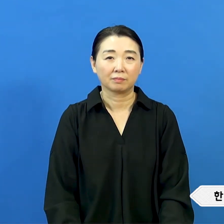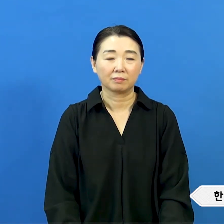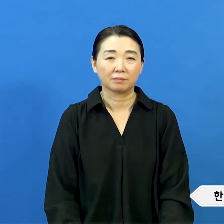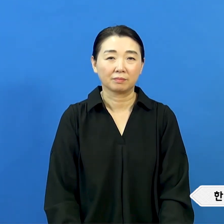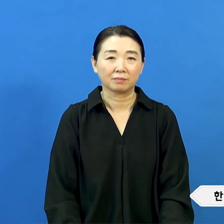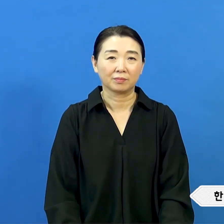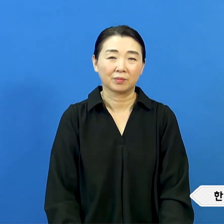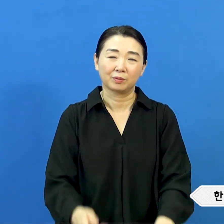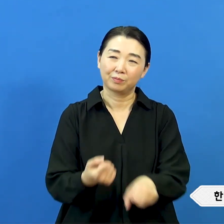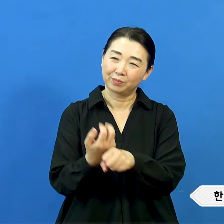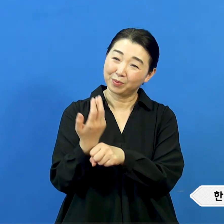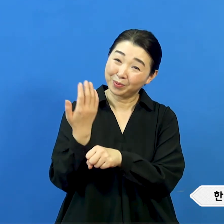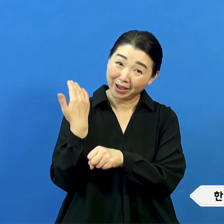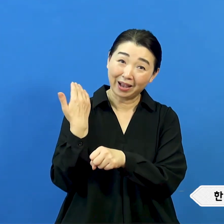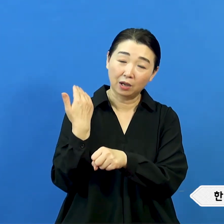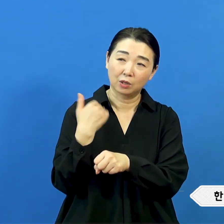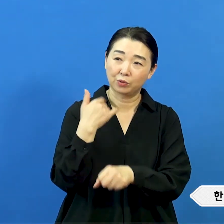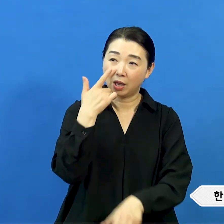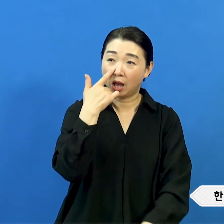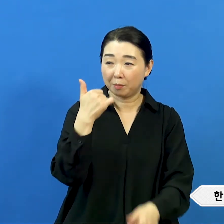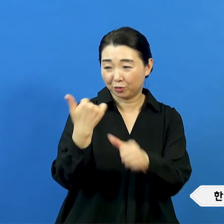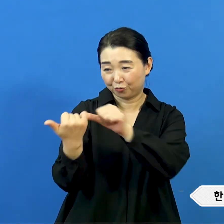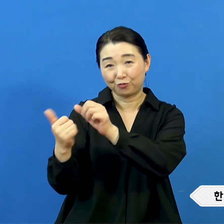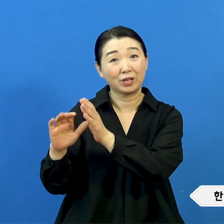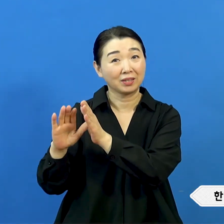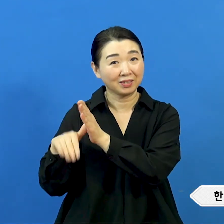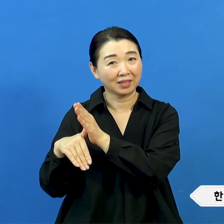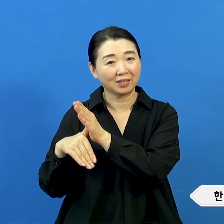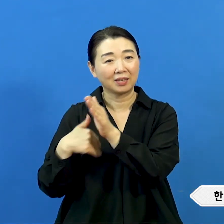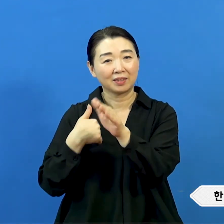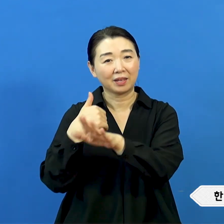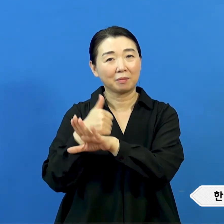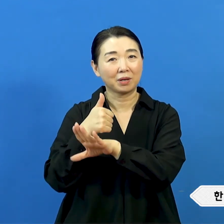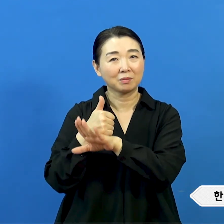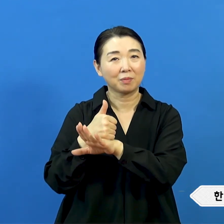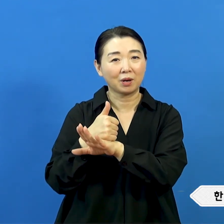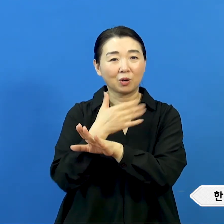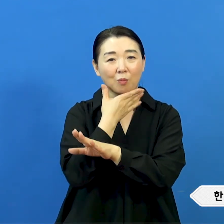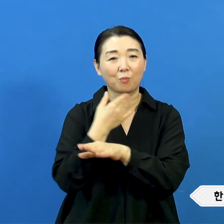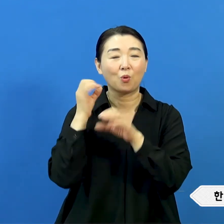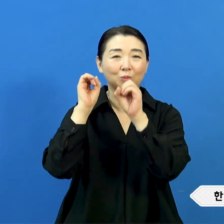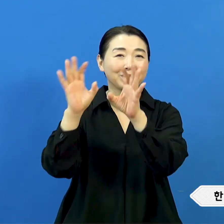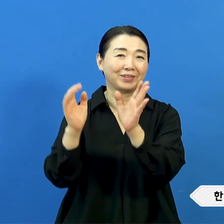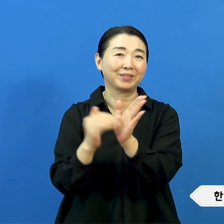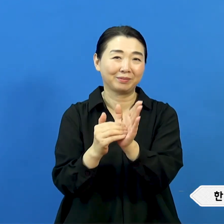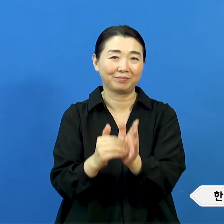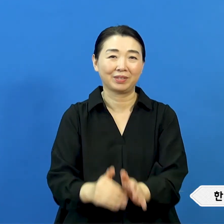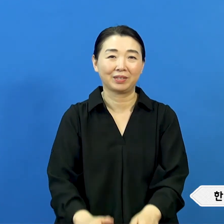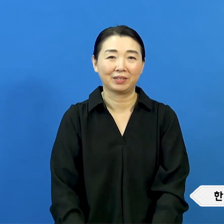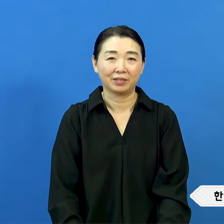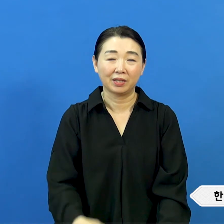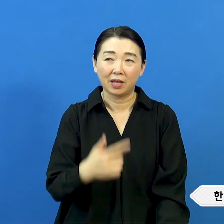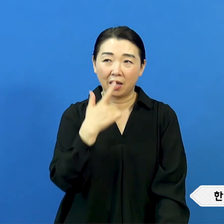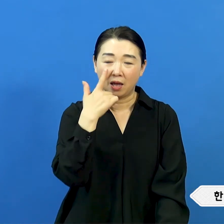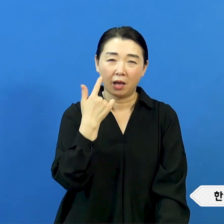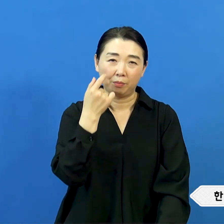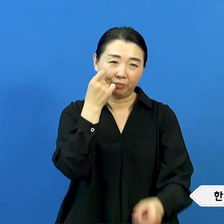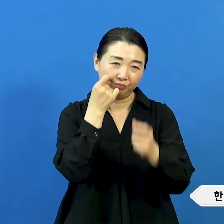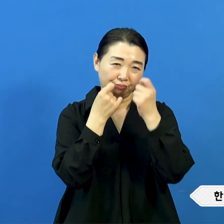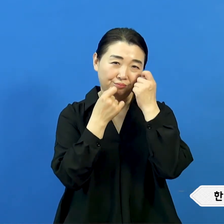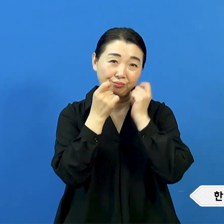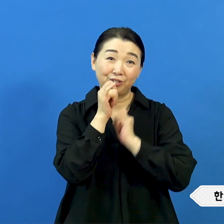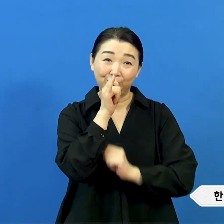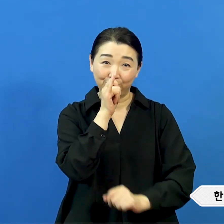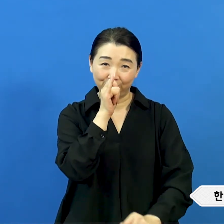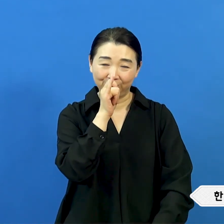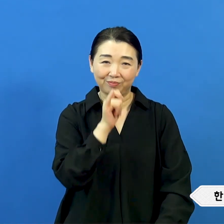몇 년 전 저희 아버지 임종하실 때 제가 마지막으로 복음을 전했습니다. 아버지가 눈물을